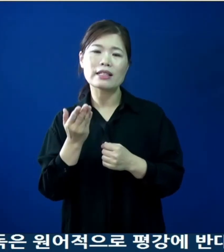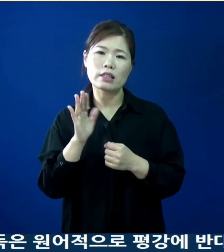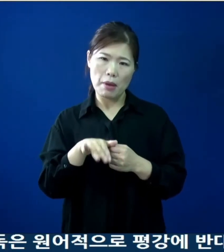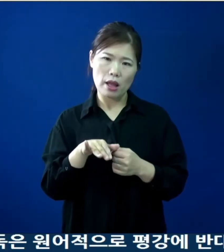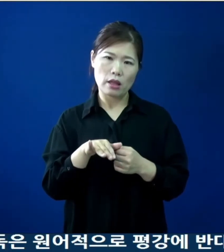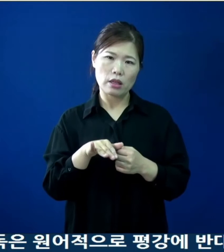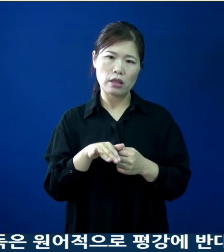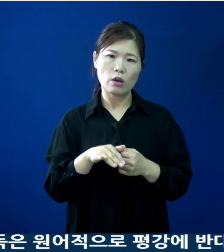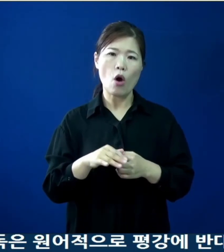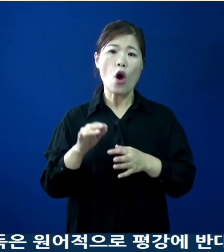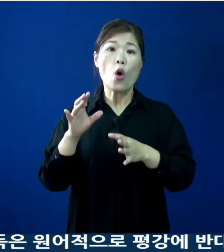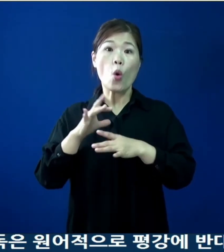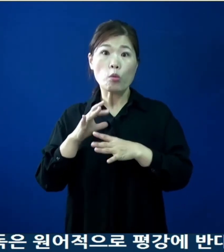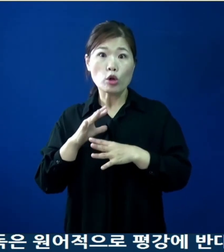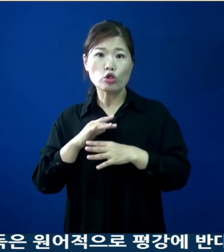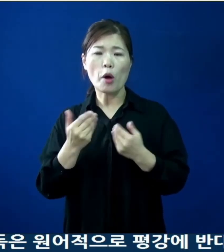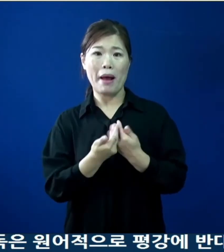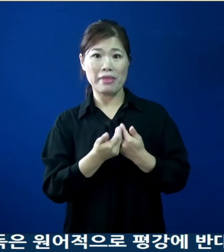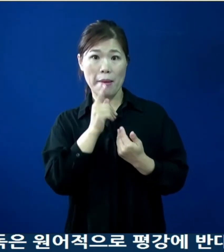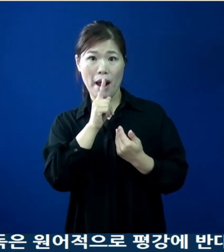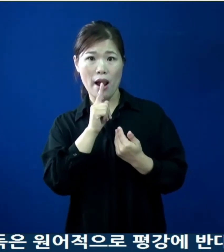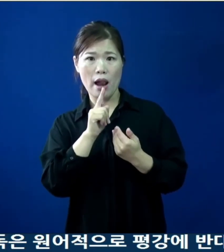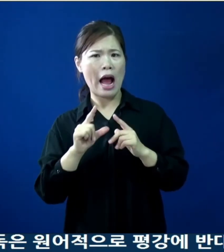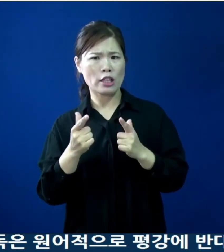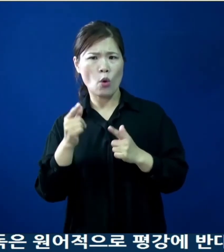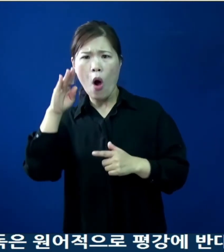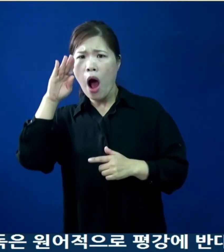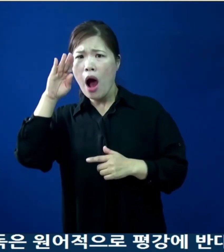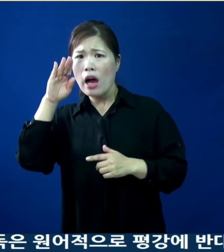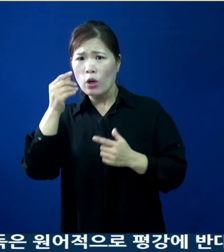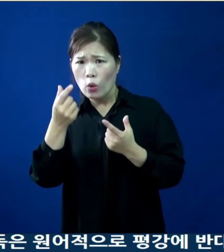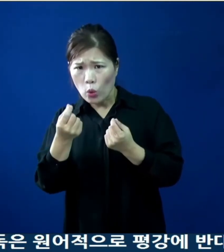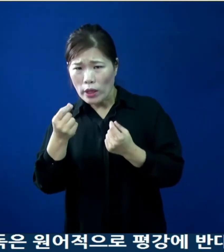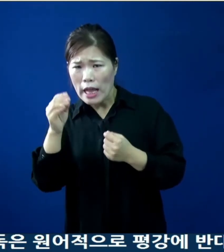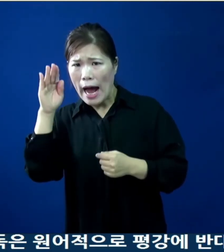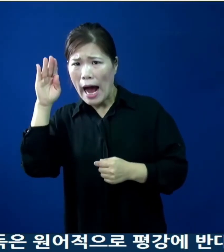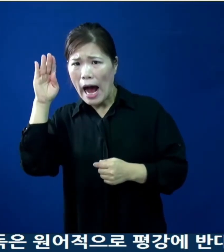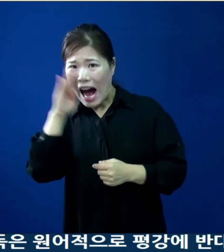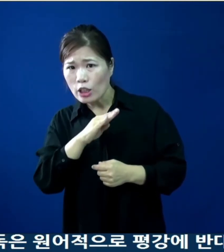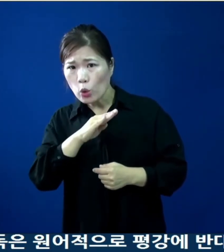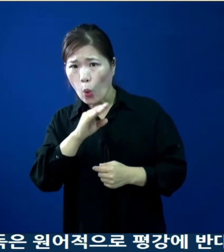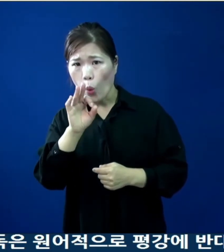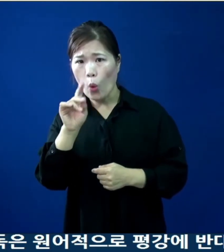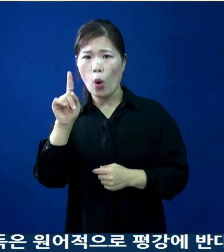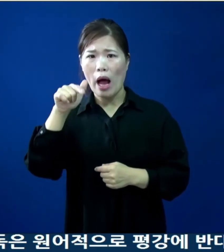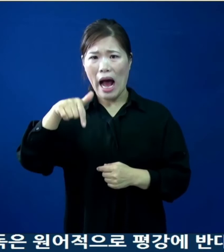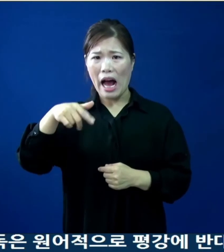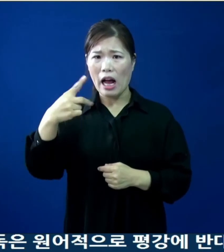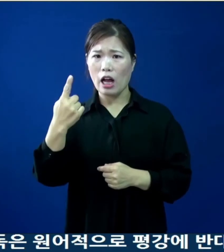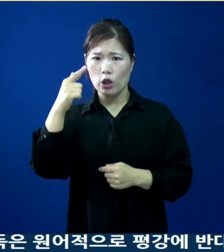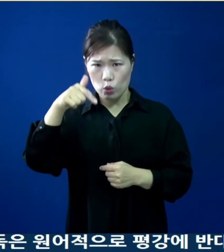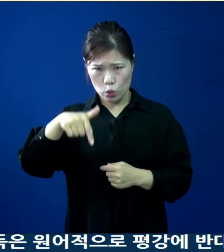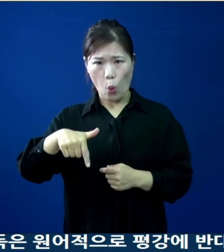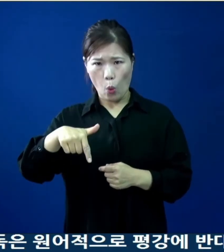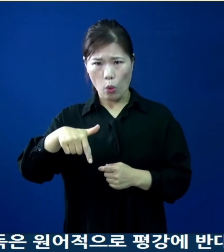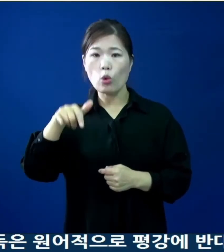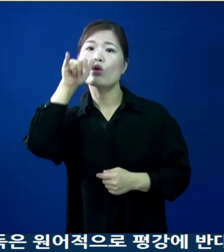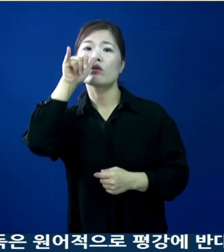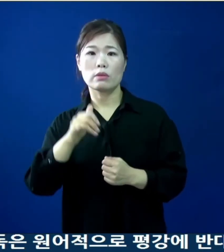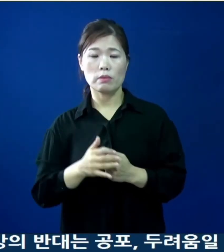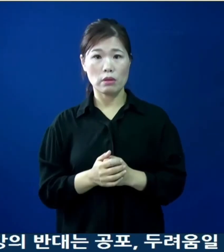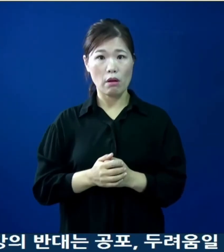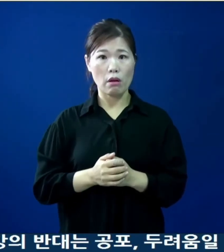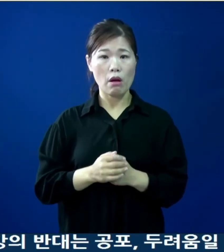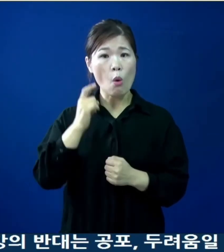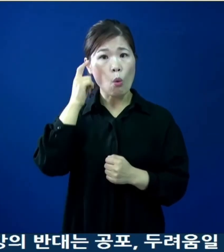공포, 두려움 말고 도끼가 그 안에 있어요. 악독이. 여러분, 이거 좀 묵상해 보셔야 되지 않아요? 내가